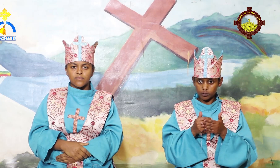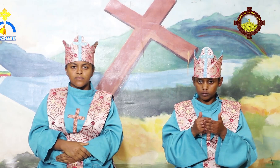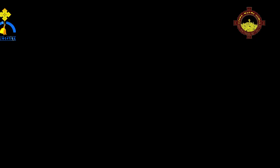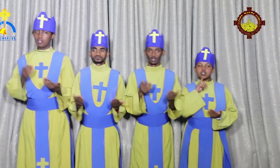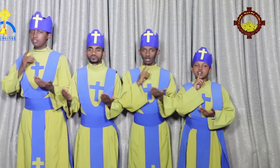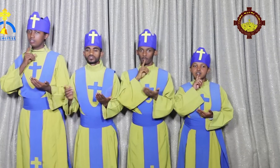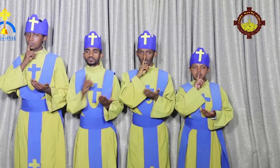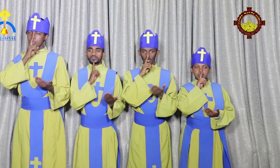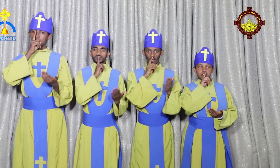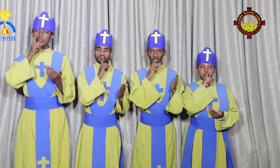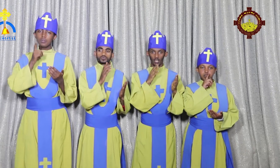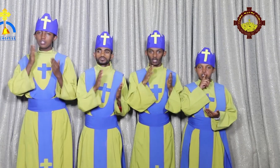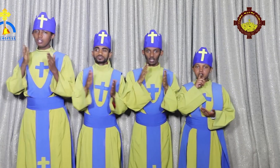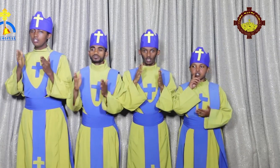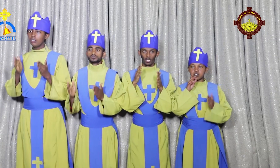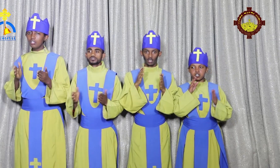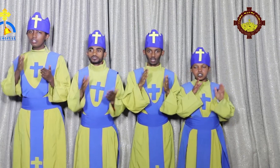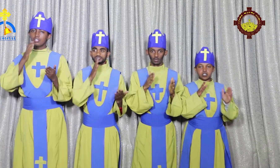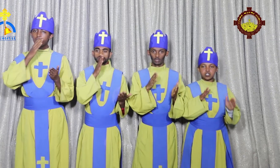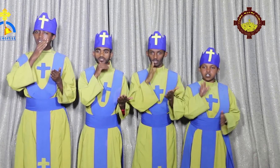መዝሙር ያቀርቡልናል።